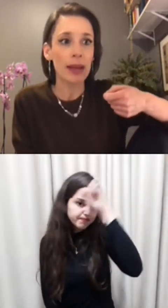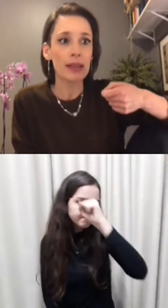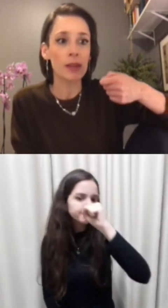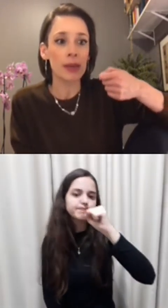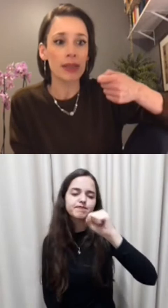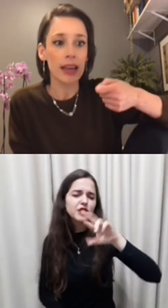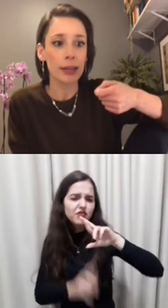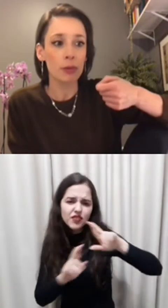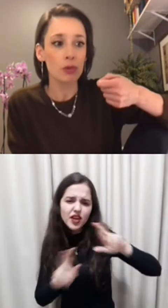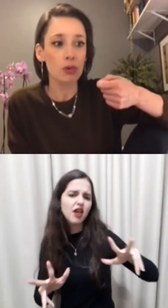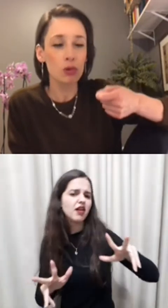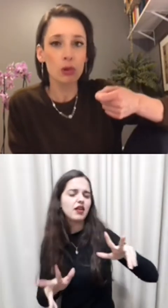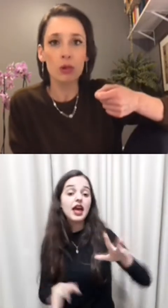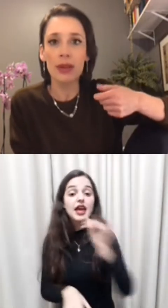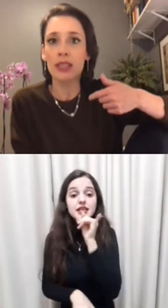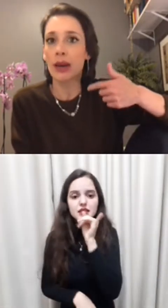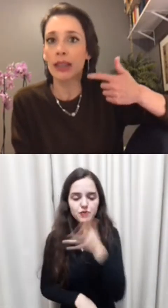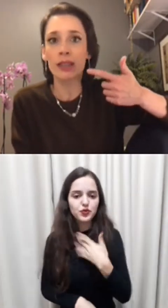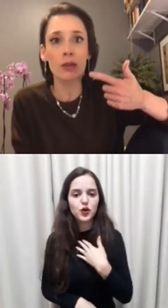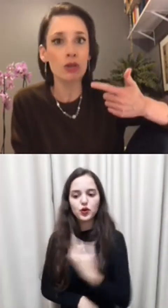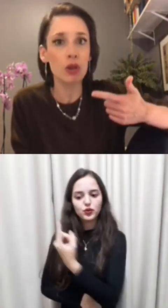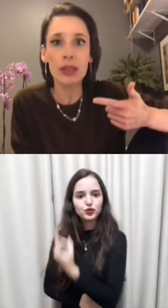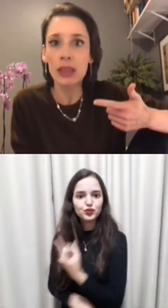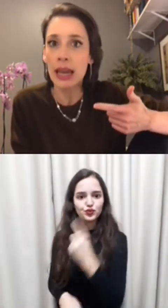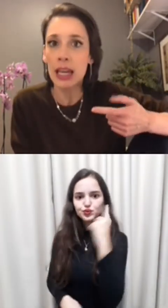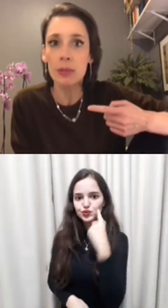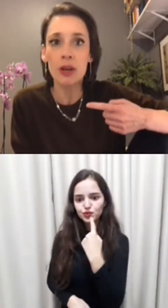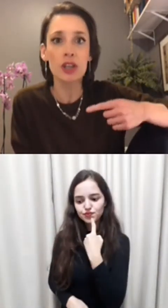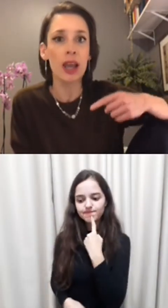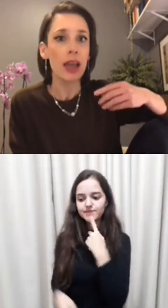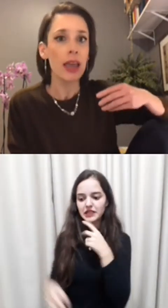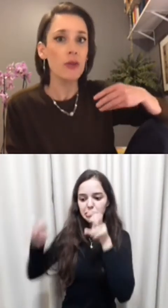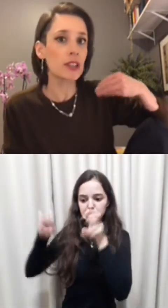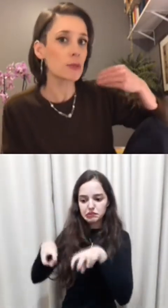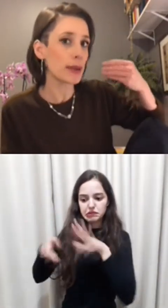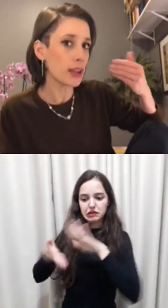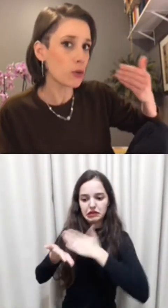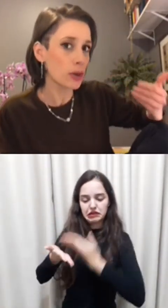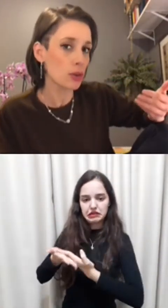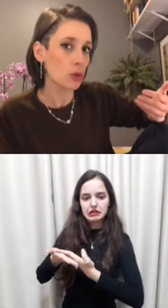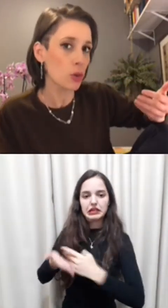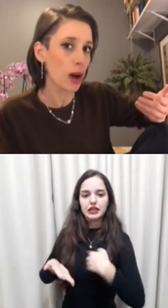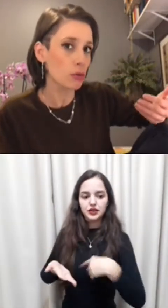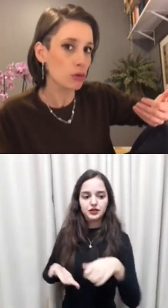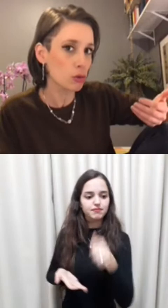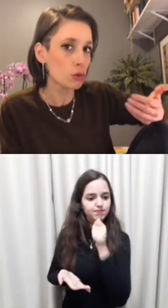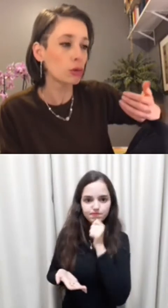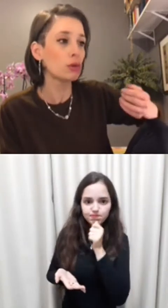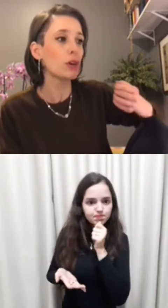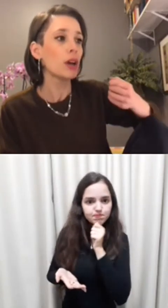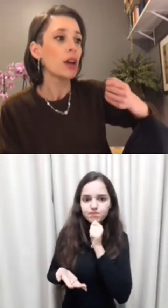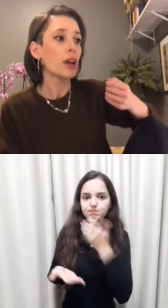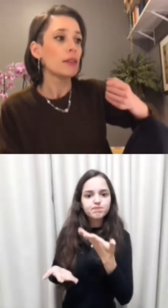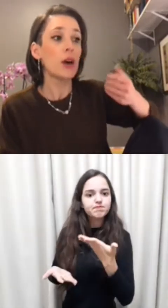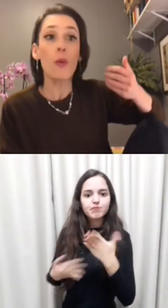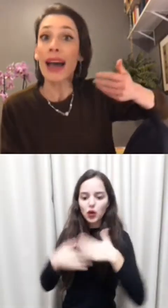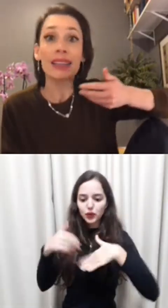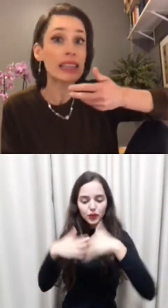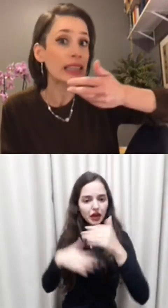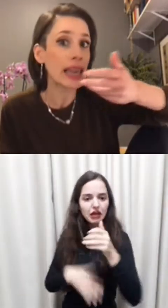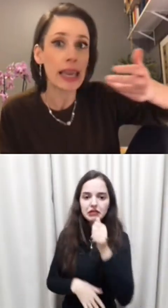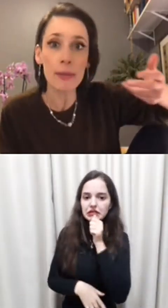para interpretar para um surdo, mas eu ainda não sou intérprete, eu explico isso ao surdo, não